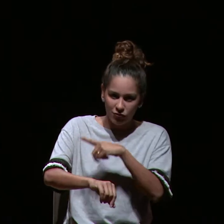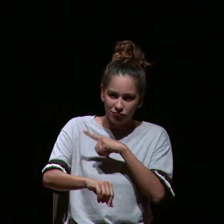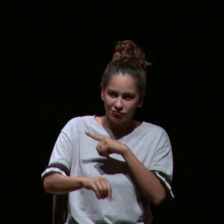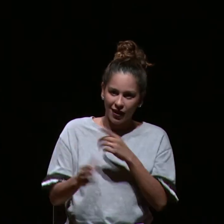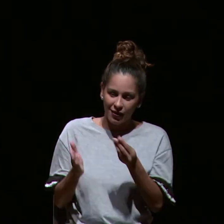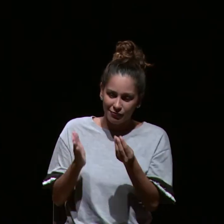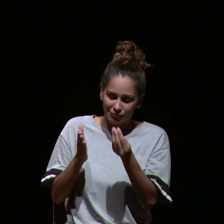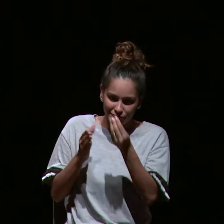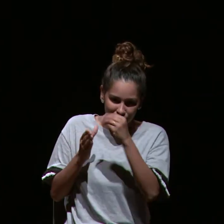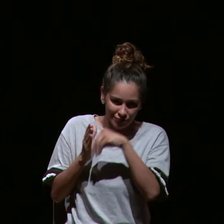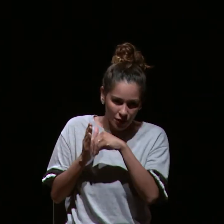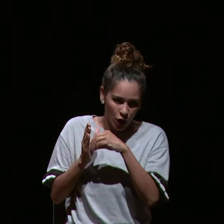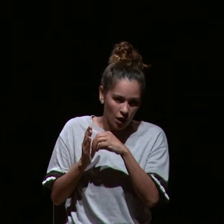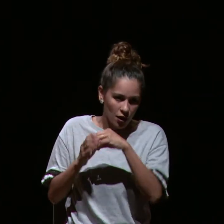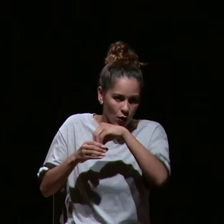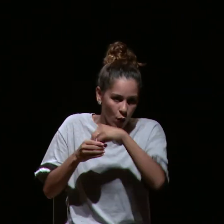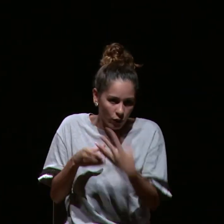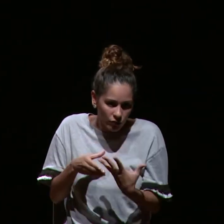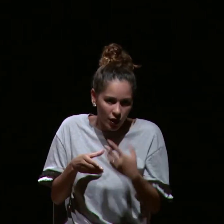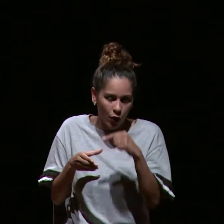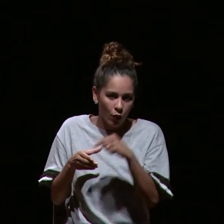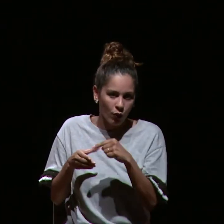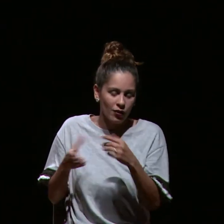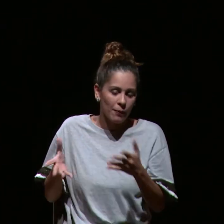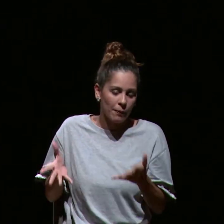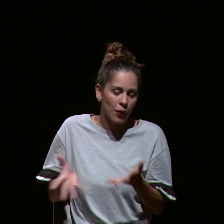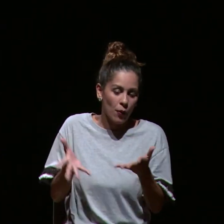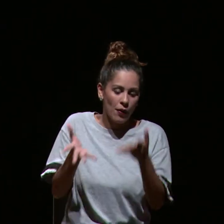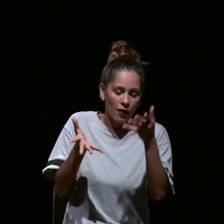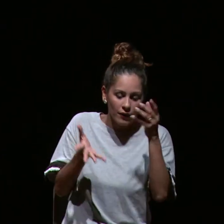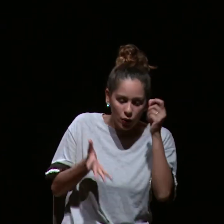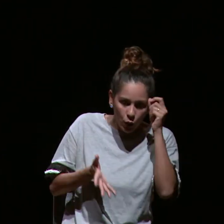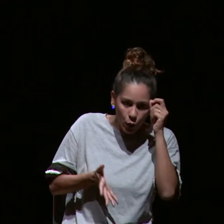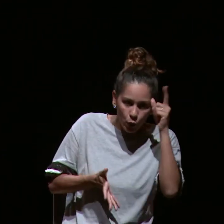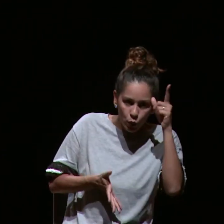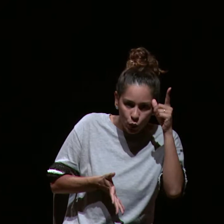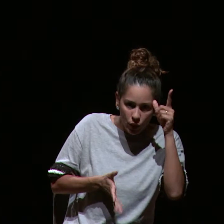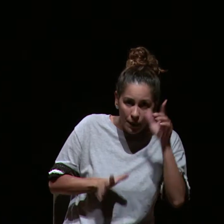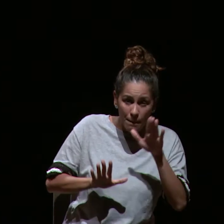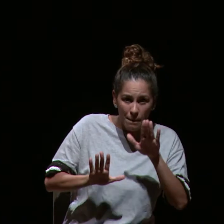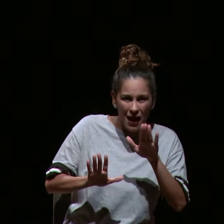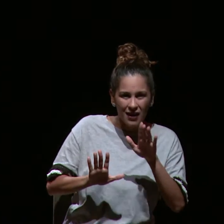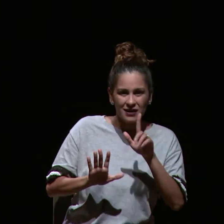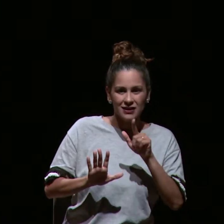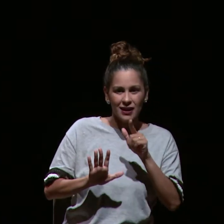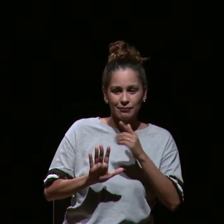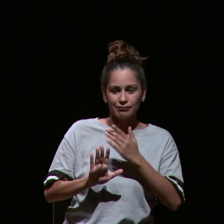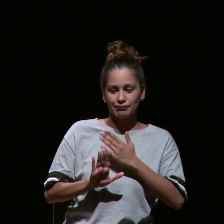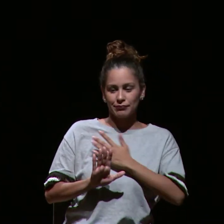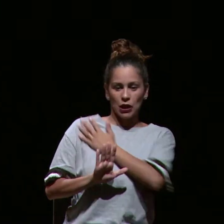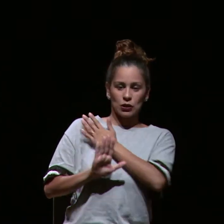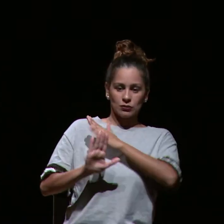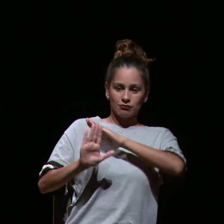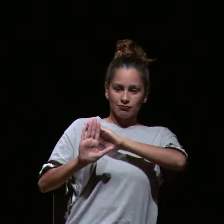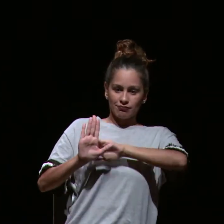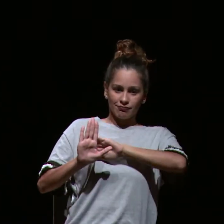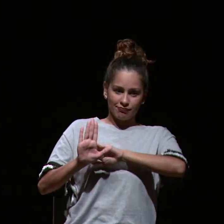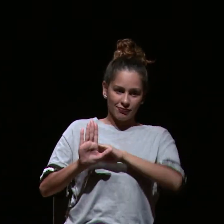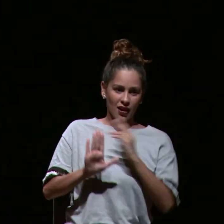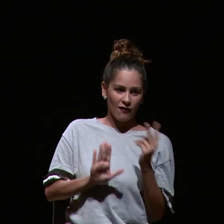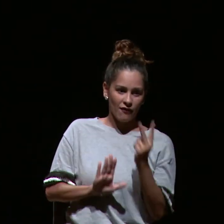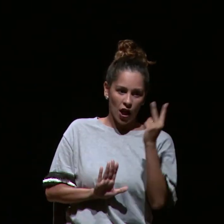ações de promoção dessas culturas capazes de transmitir estereótipos e valores de grupos